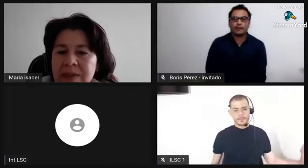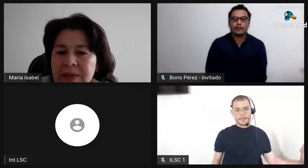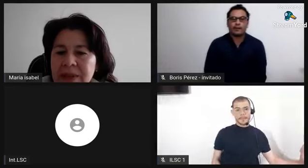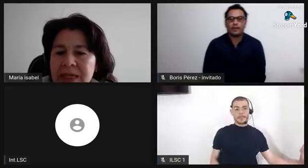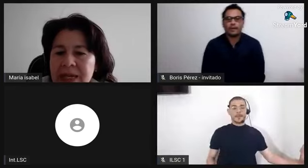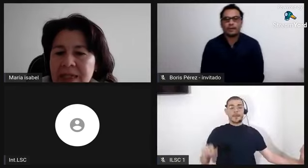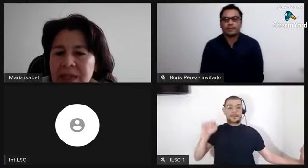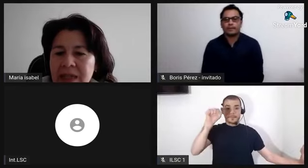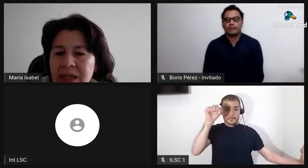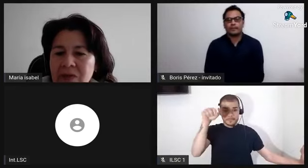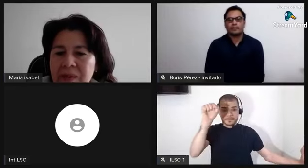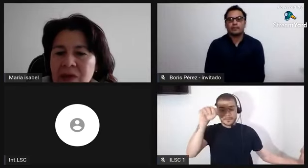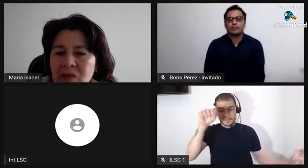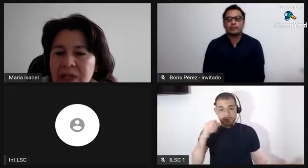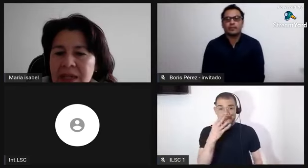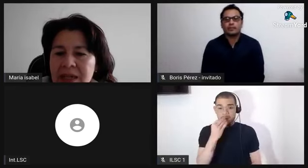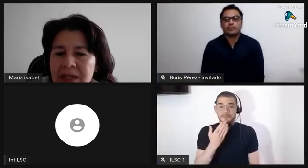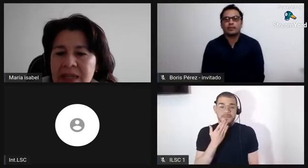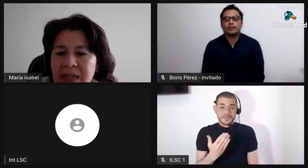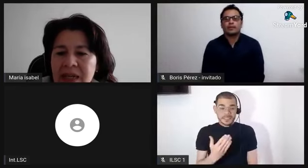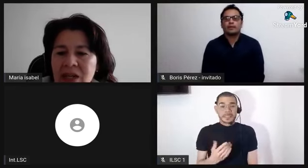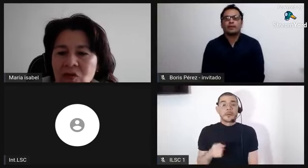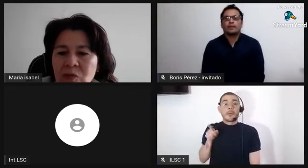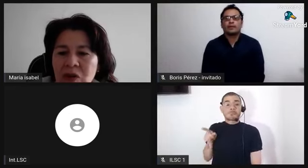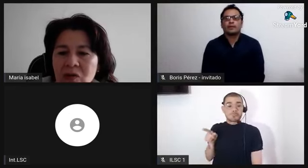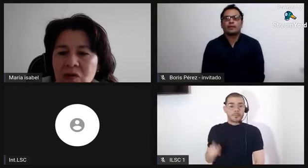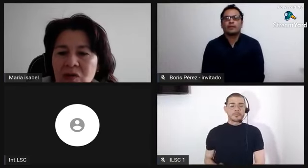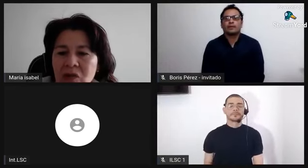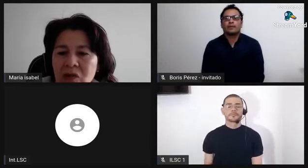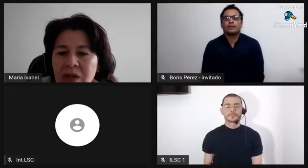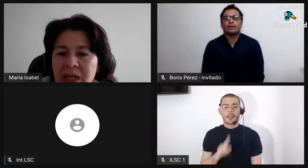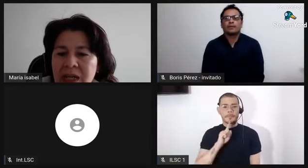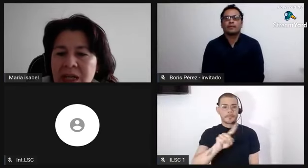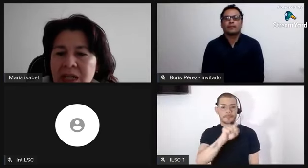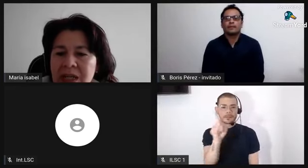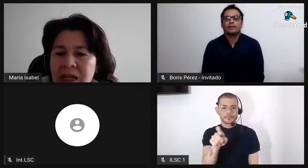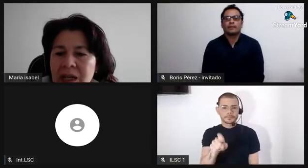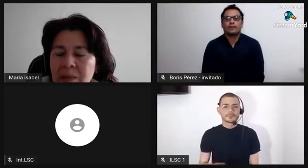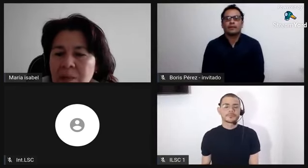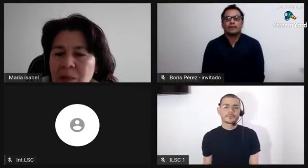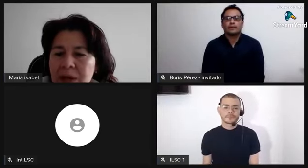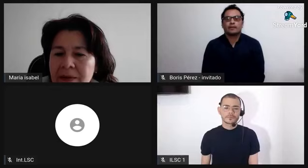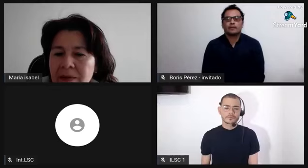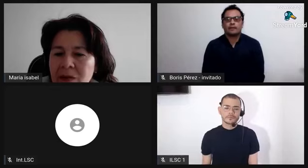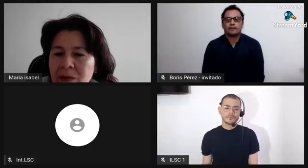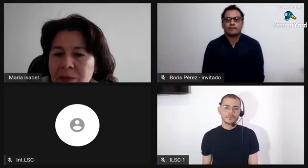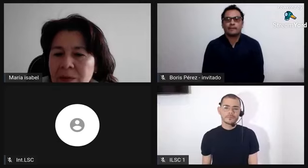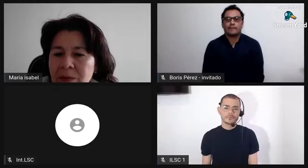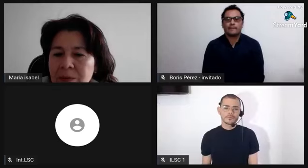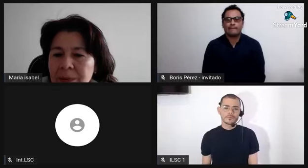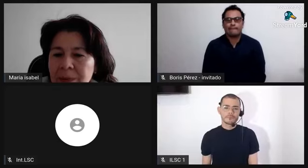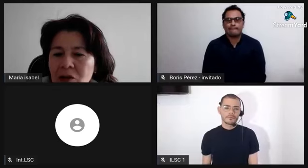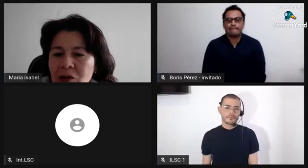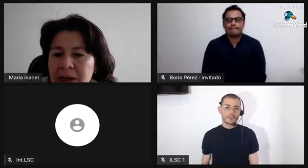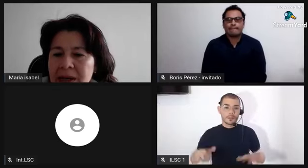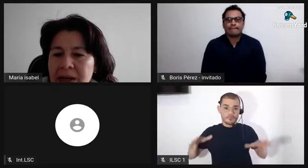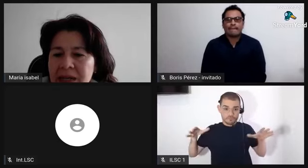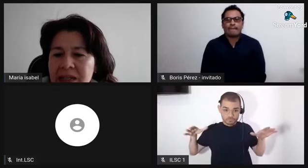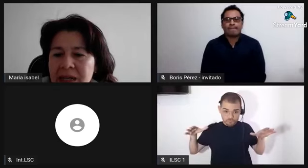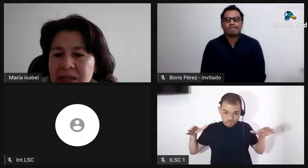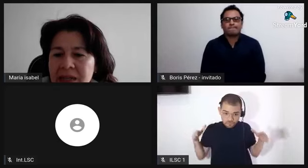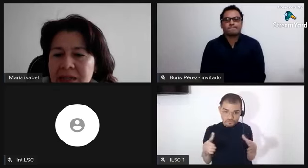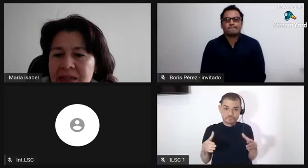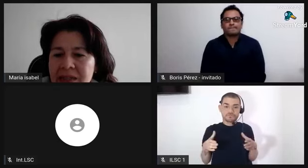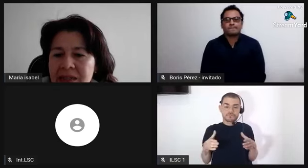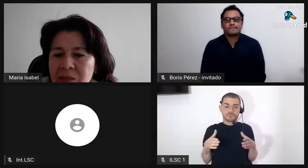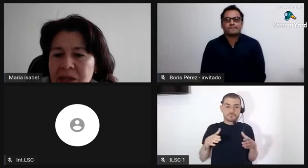Boris, gracias. Acá hay una pregunta que dice, ¿quién asumió el control del pueblo de los